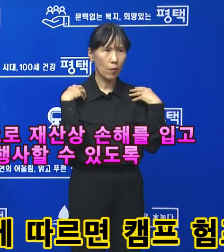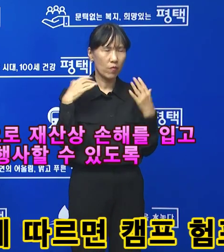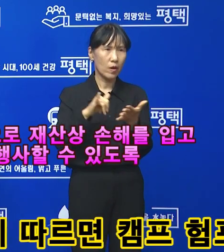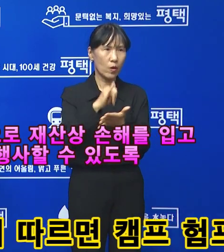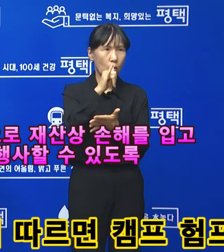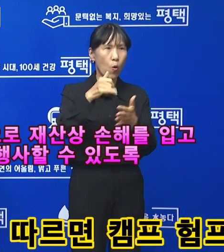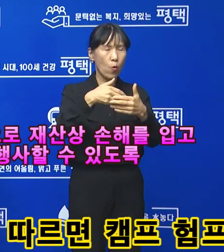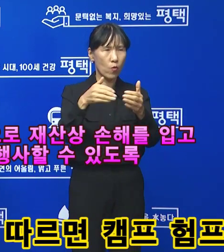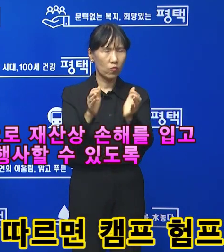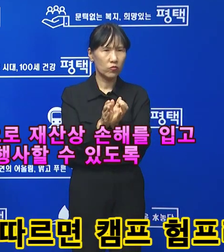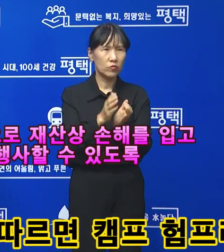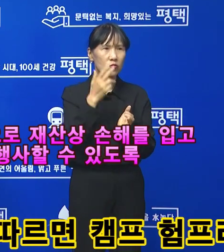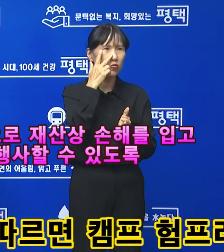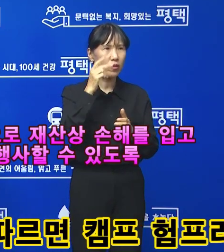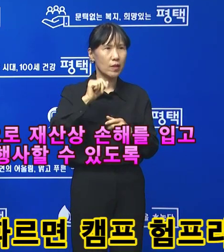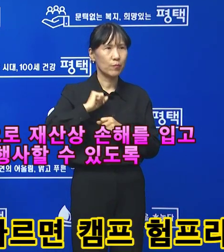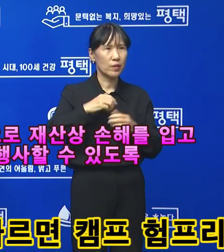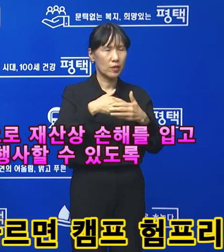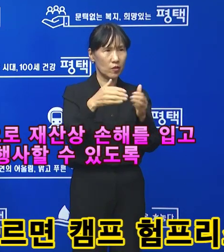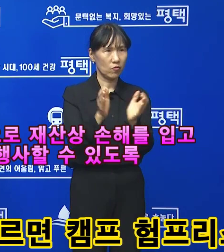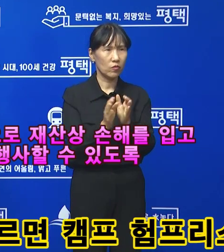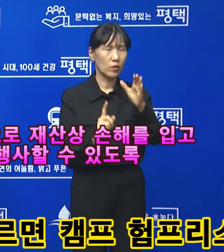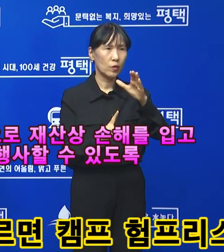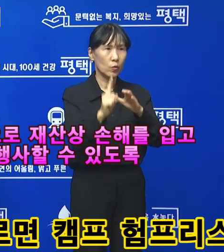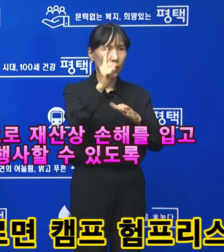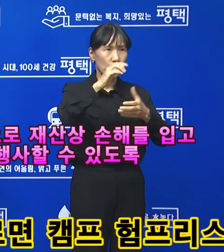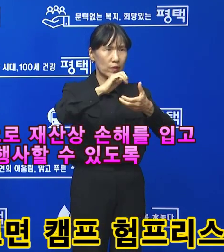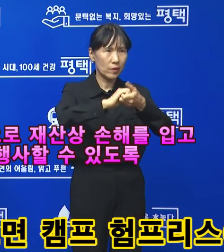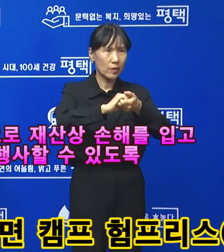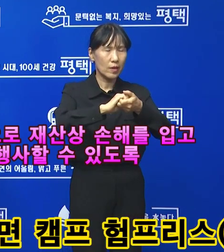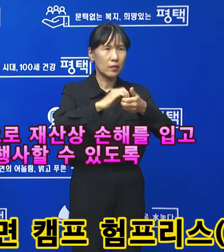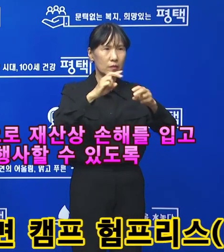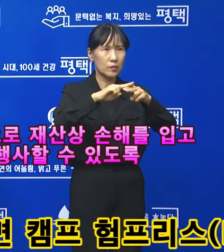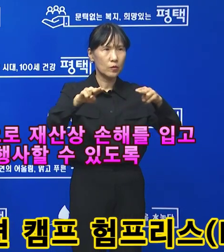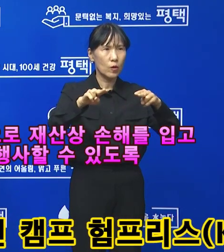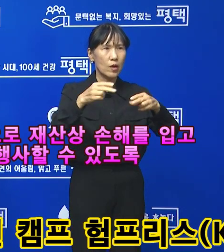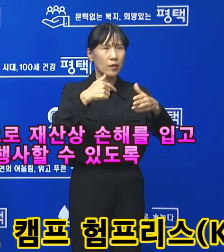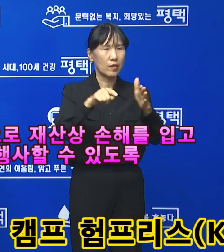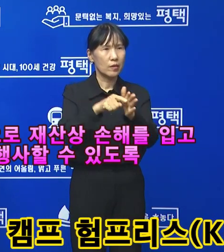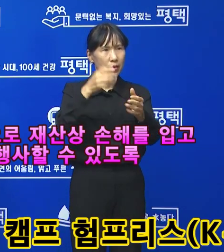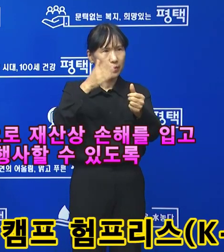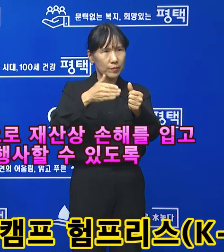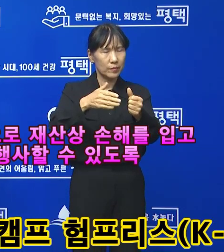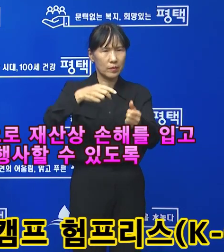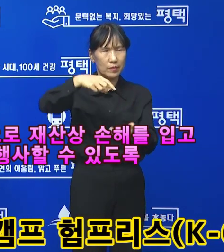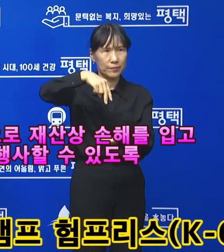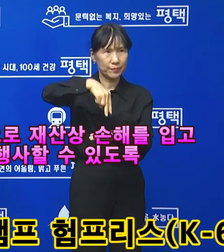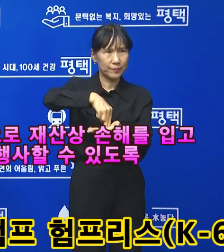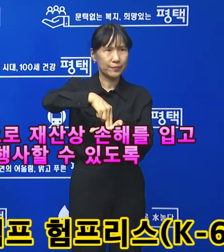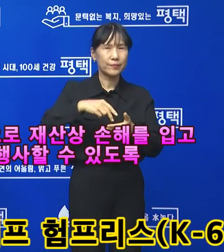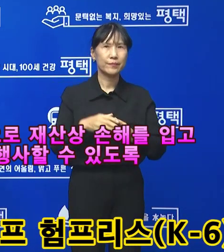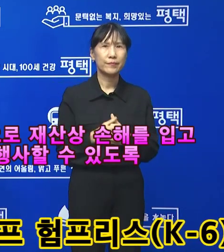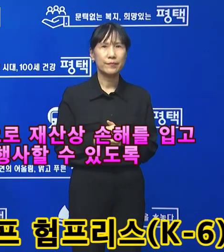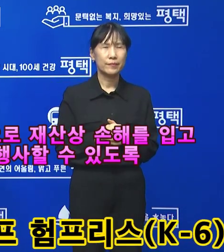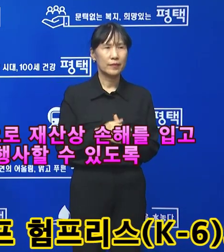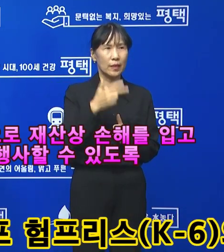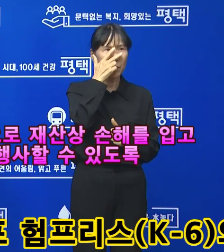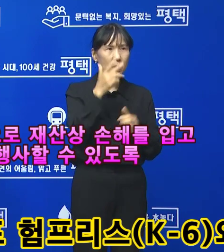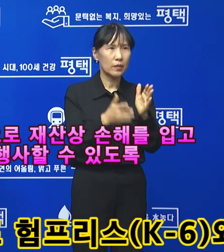그리고 주한미군의 고도제한 완화를 호소하기 위해이 자리에 섰습니다